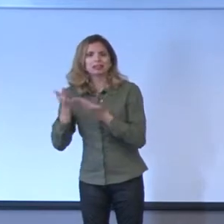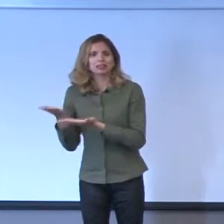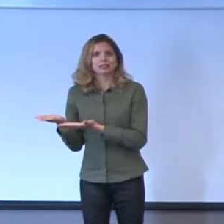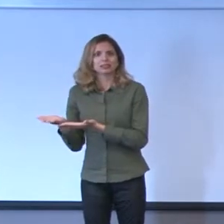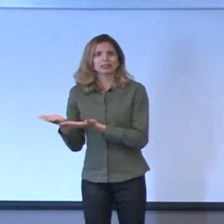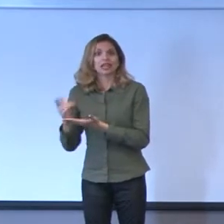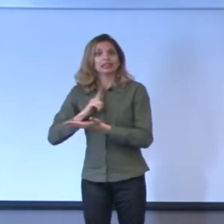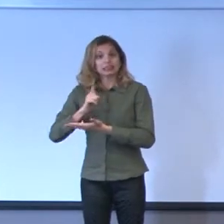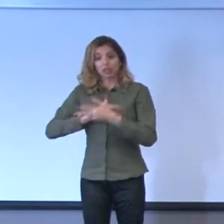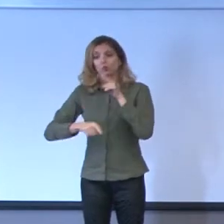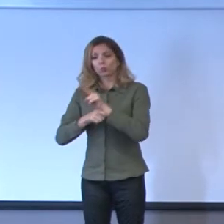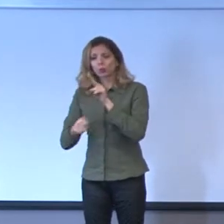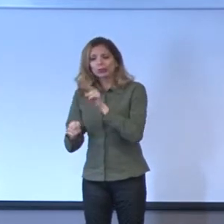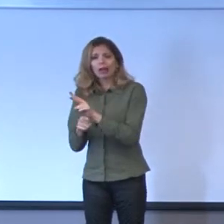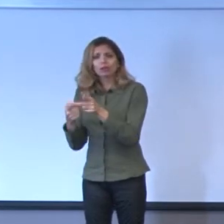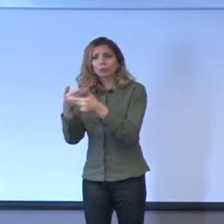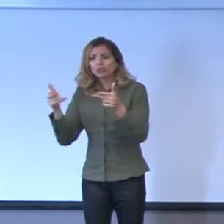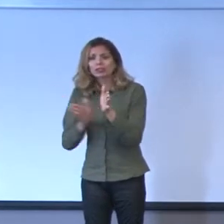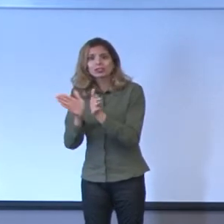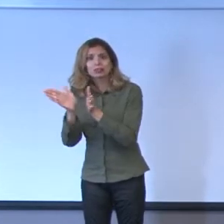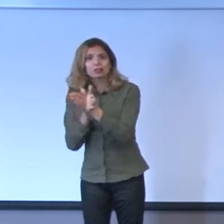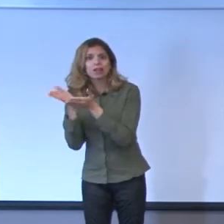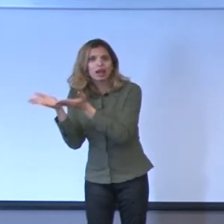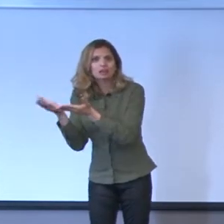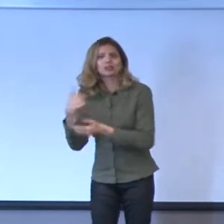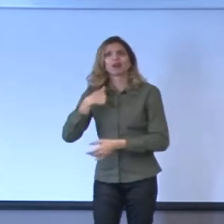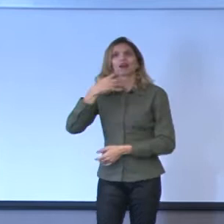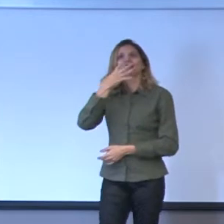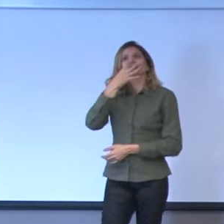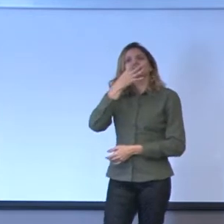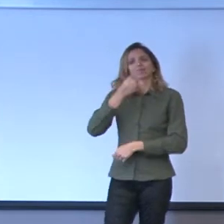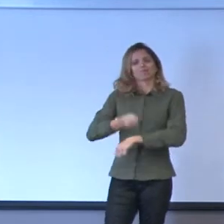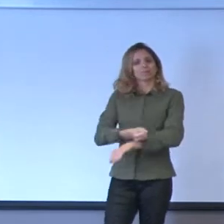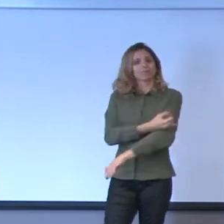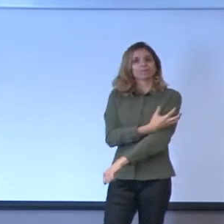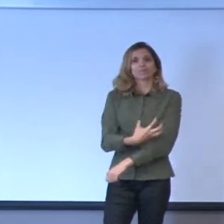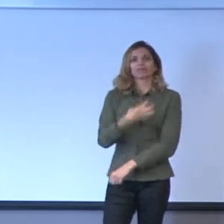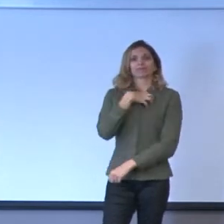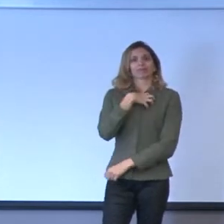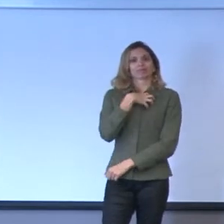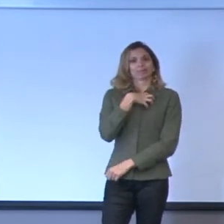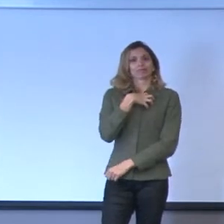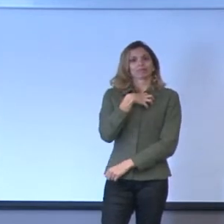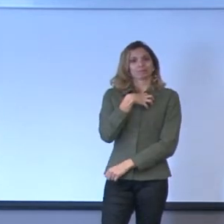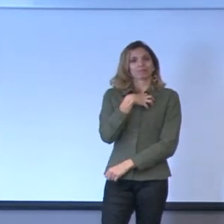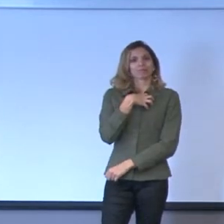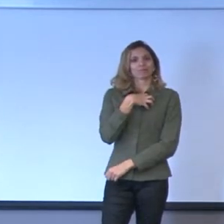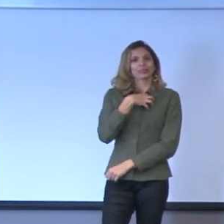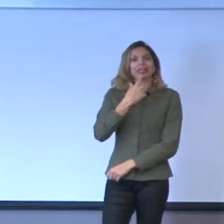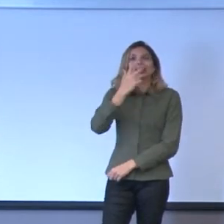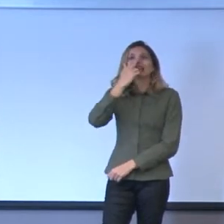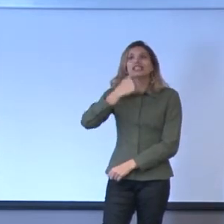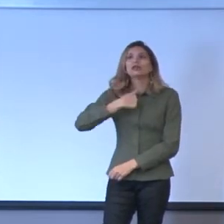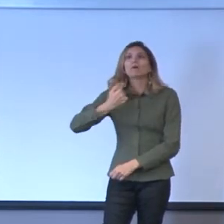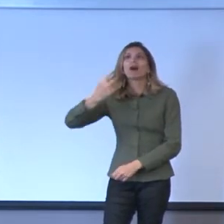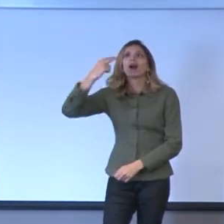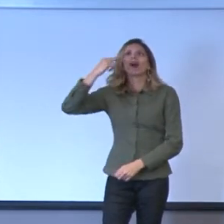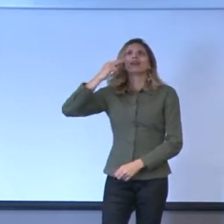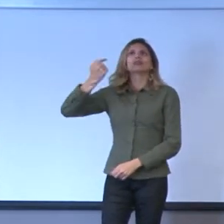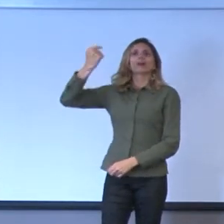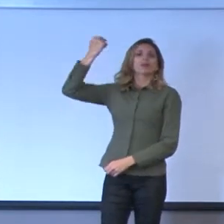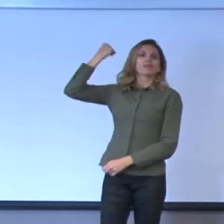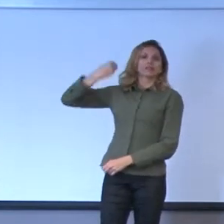tem um cuidado com uma acessibilidade, né, que é incrível. E aquilo me fez passar por uma viagem da minha